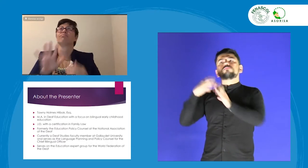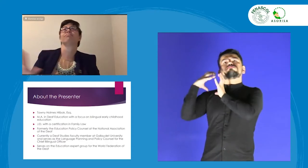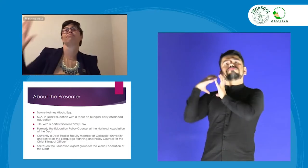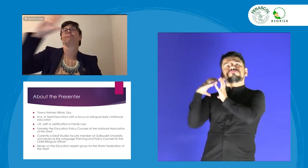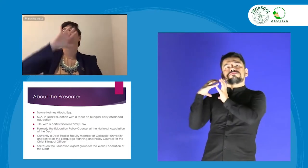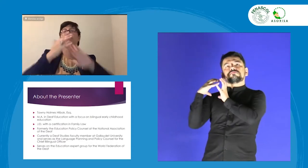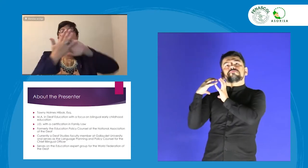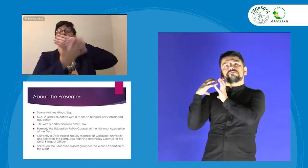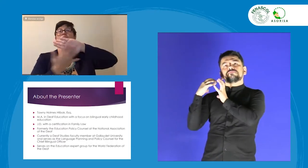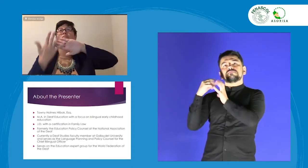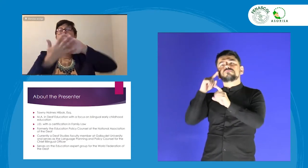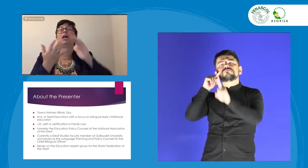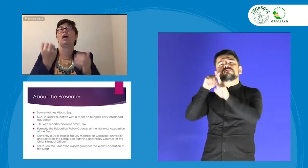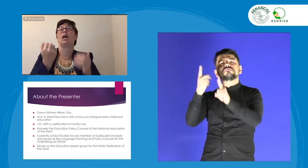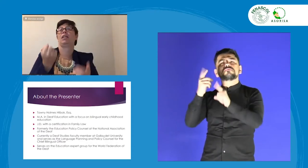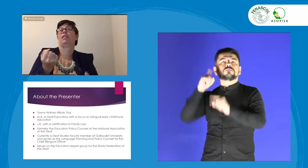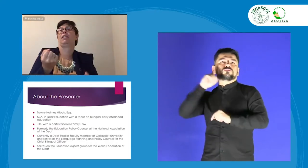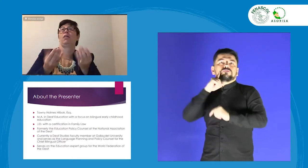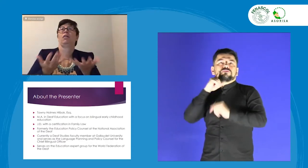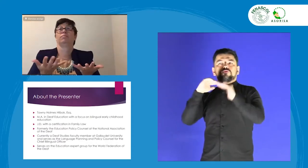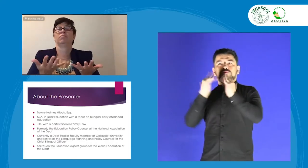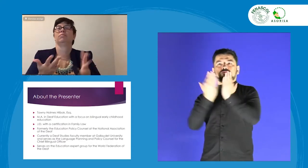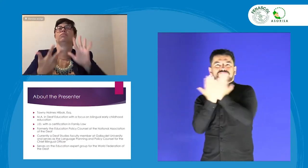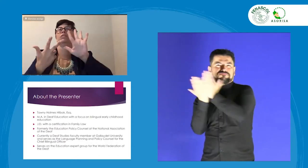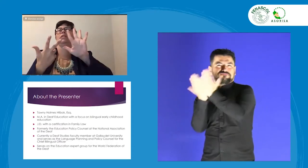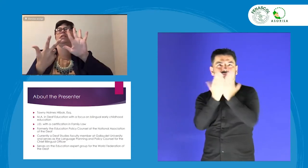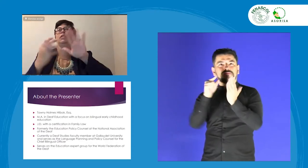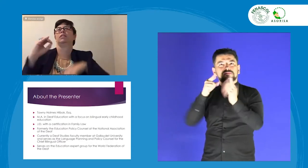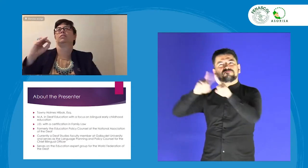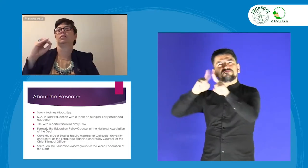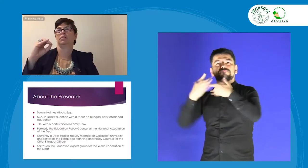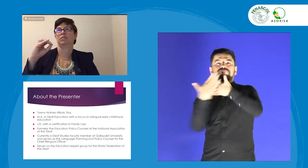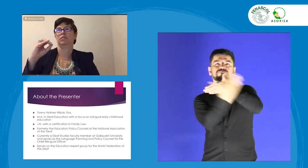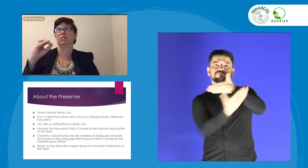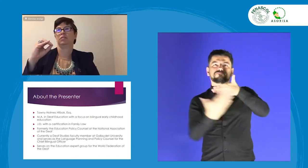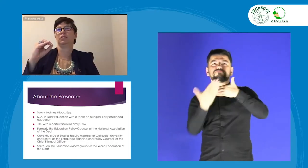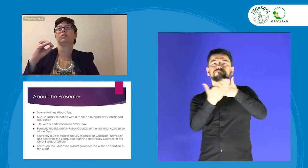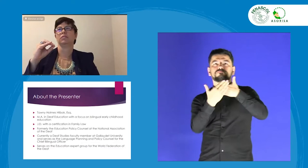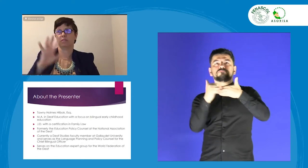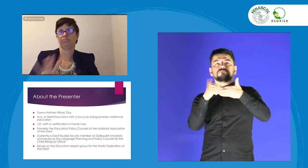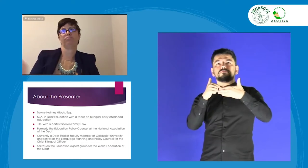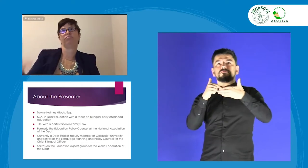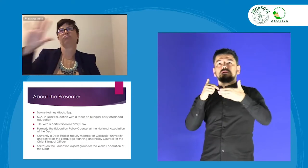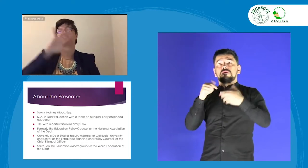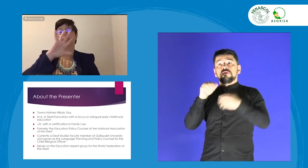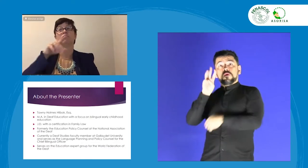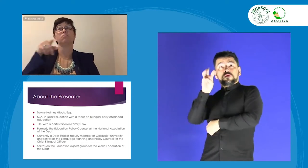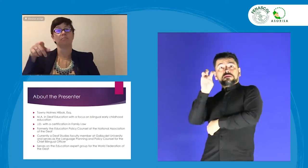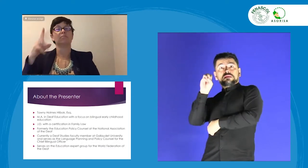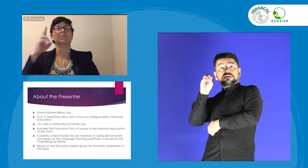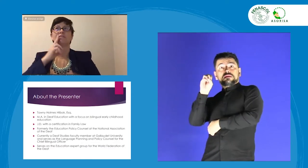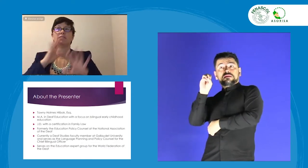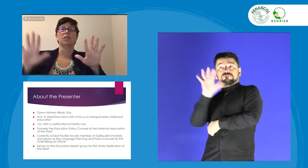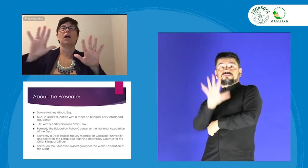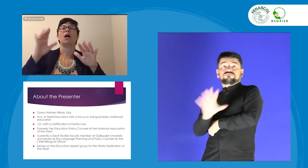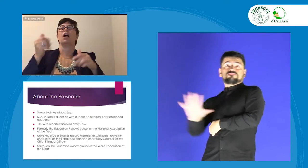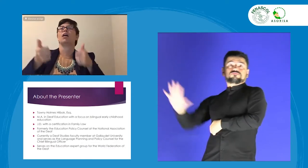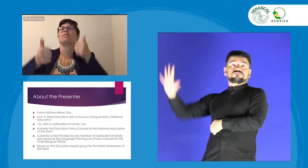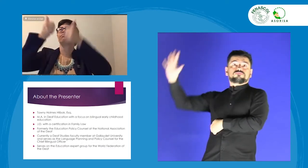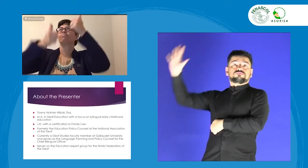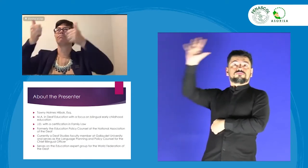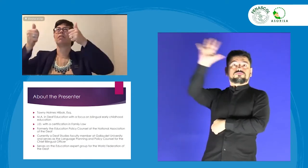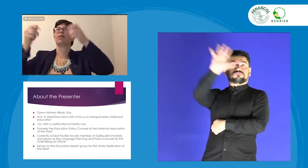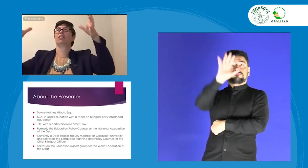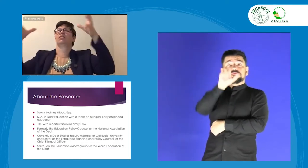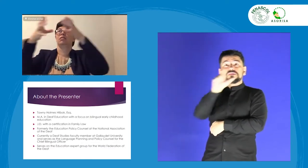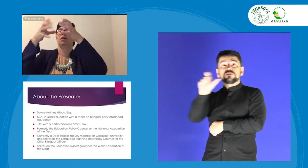aceptado y cuya responsabilidad es de fortalecer en todo el país, en todos los Estados